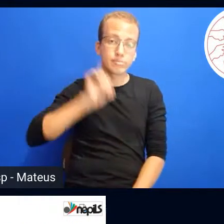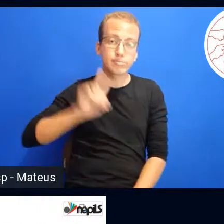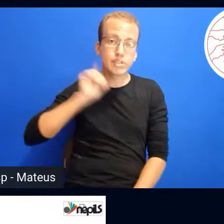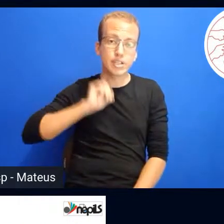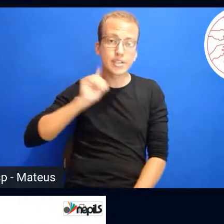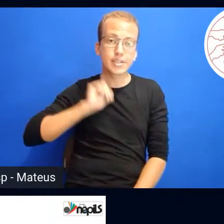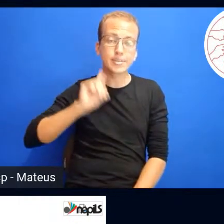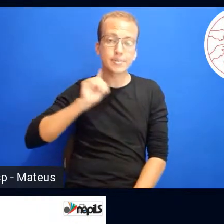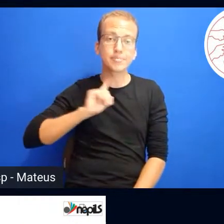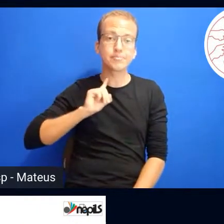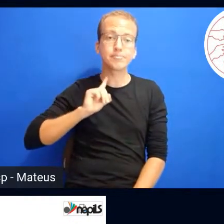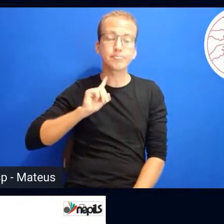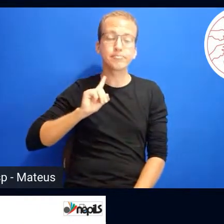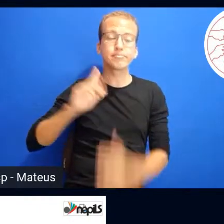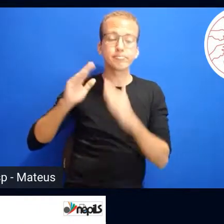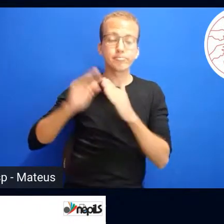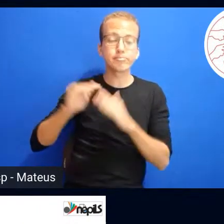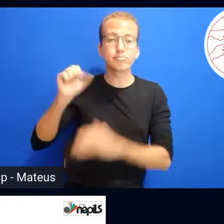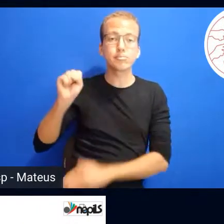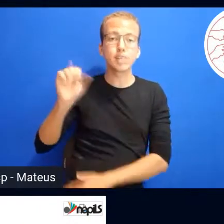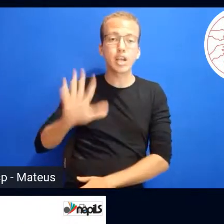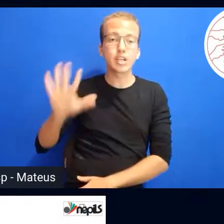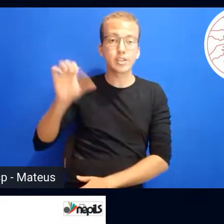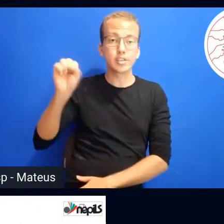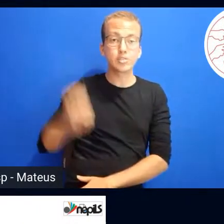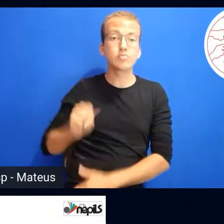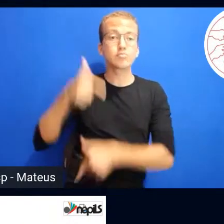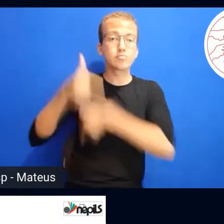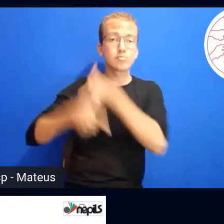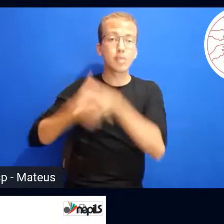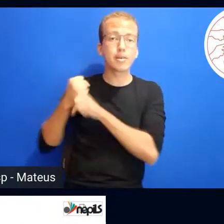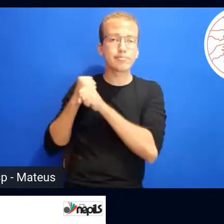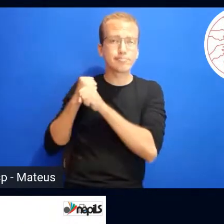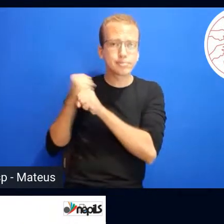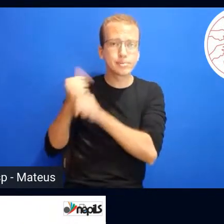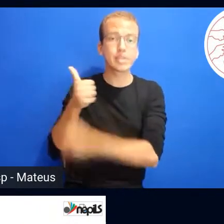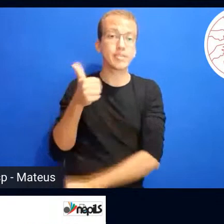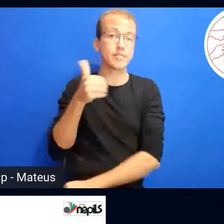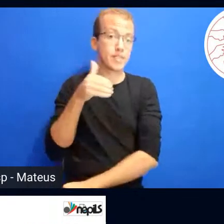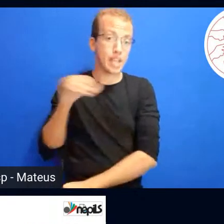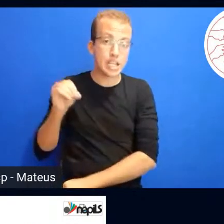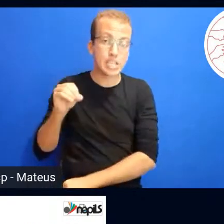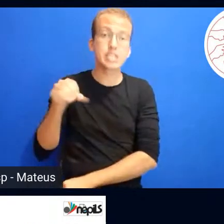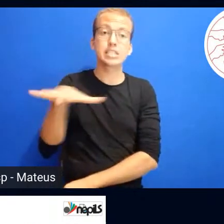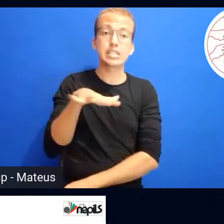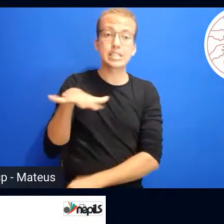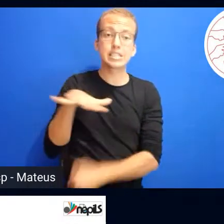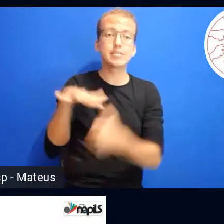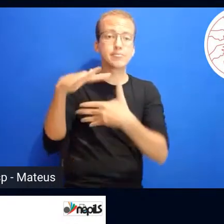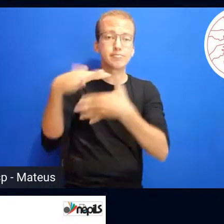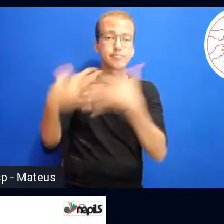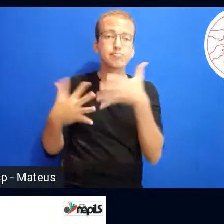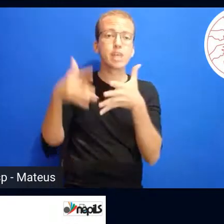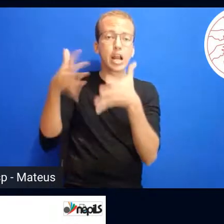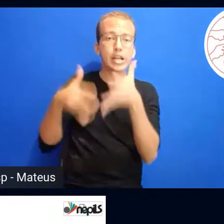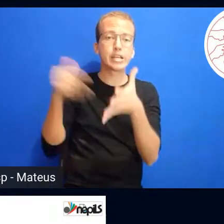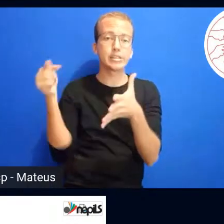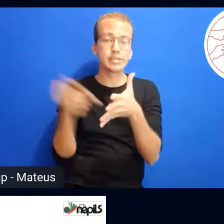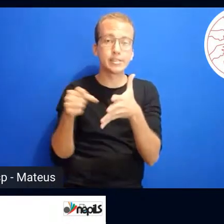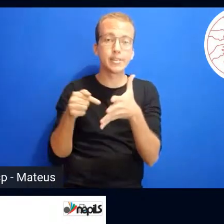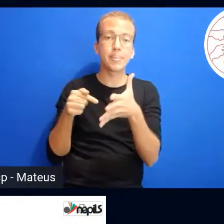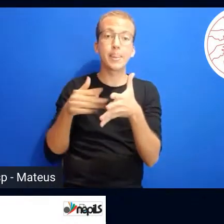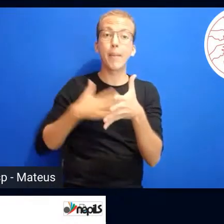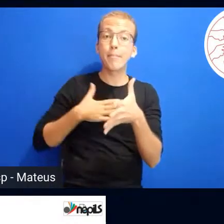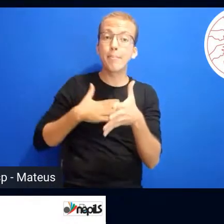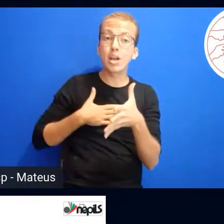trabalhamos já com língua de sinais há mais de 10 anos, no meu caso há 17 anos. Eh, entretanto, há